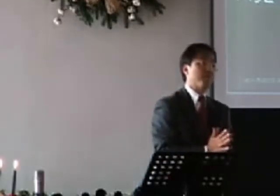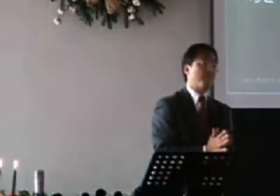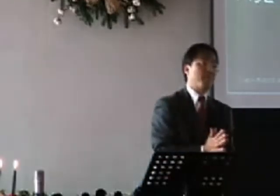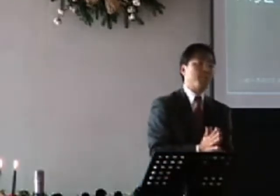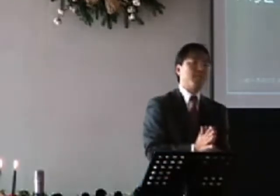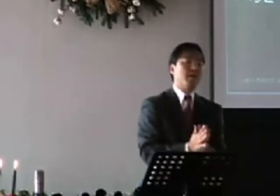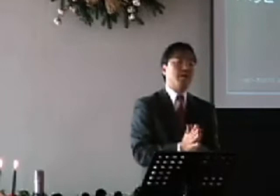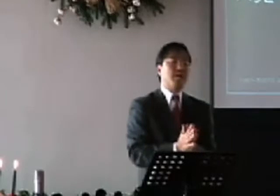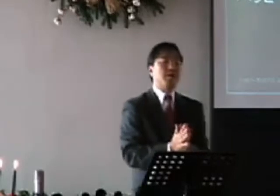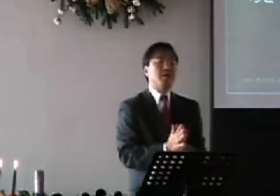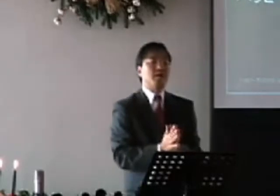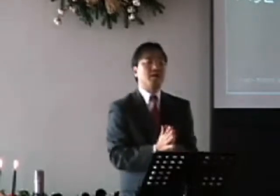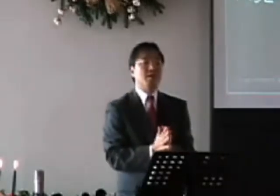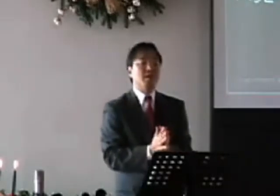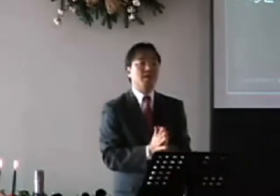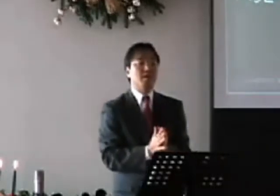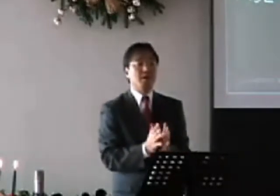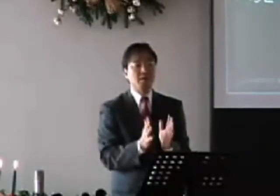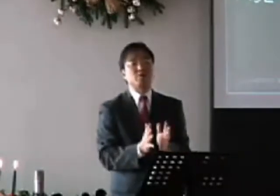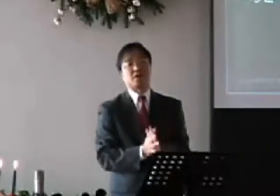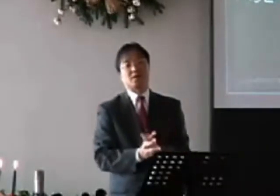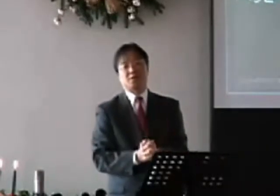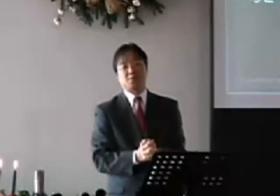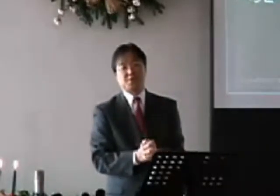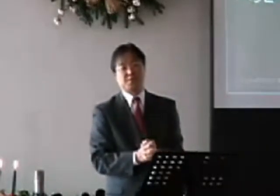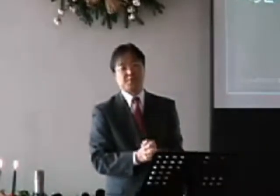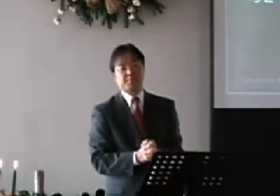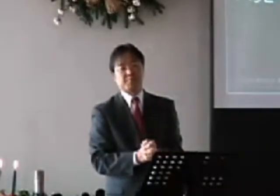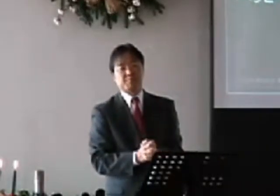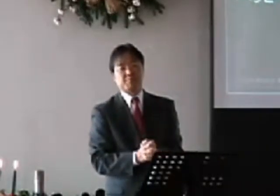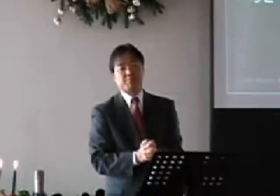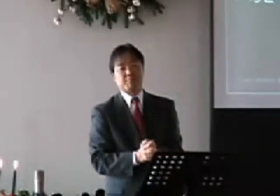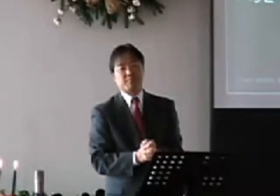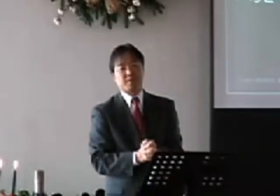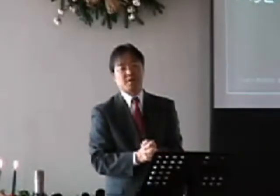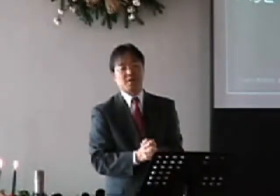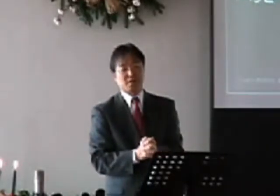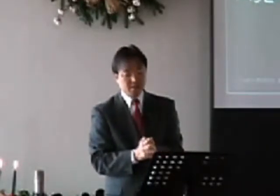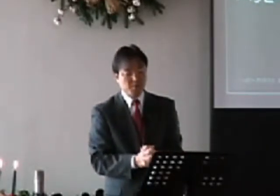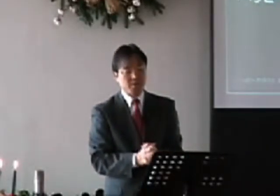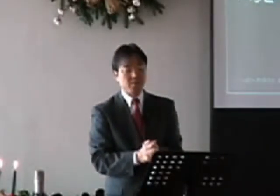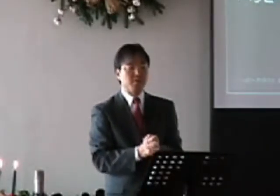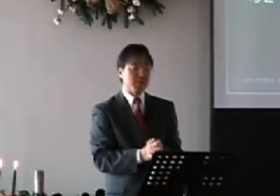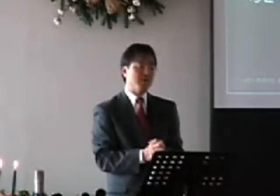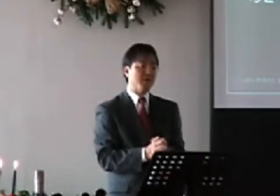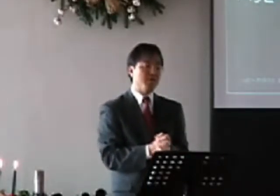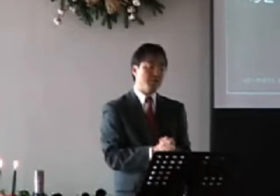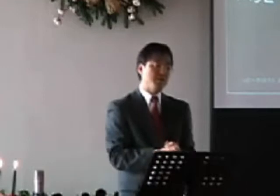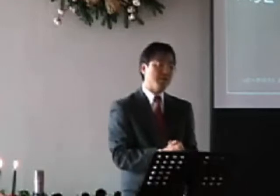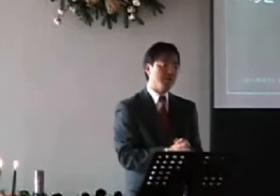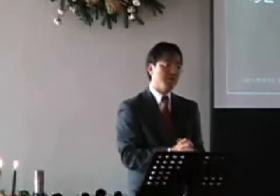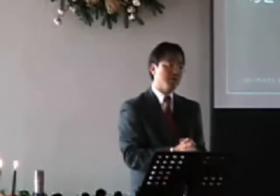てくださったんです。この地上に来てくださった私たちを探すために、今もイエス様を探しています。